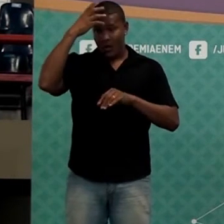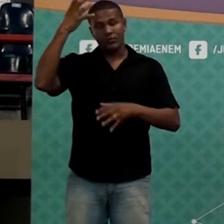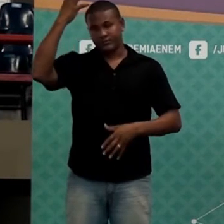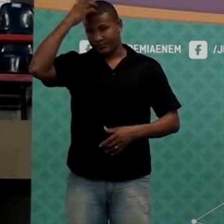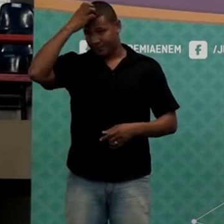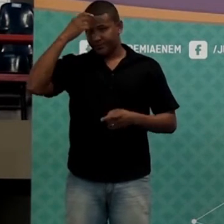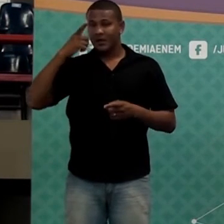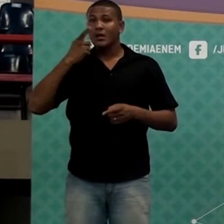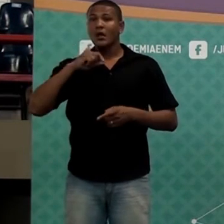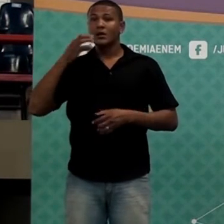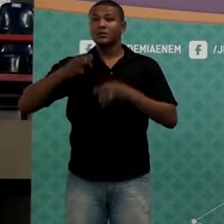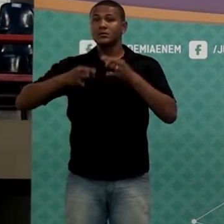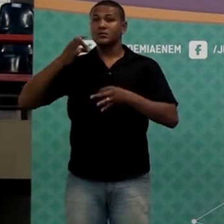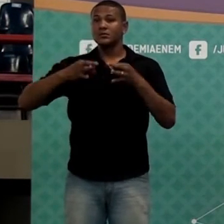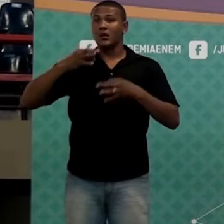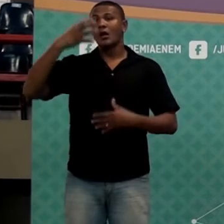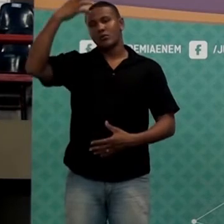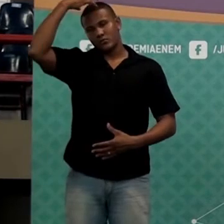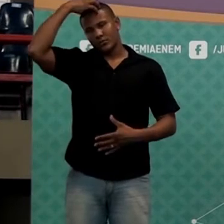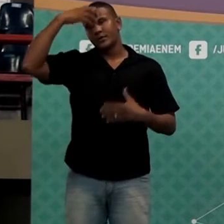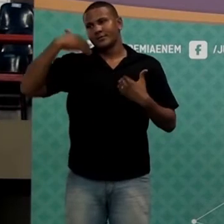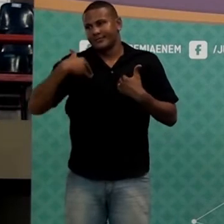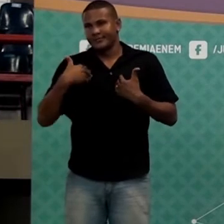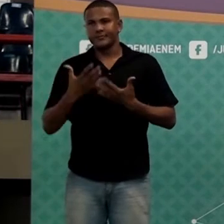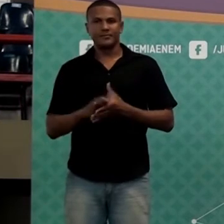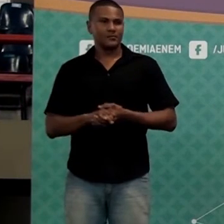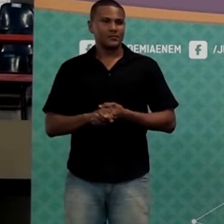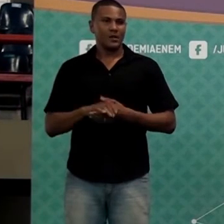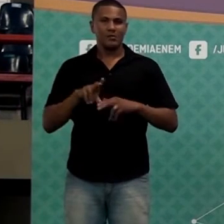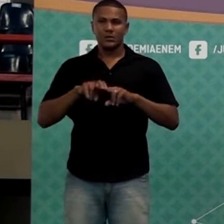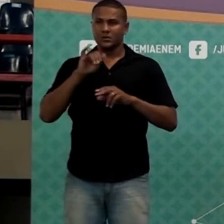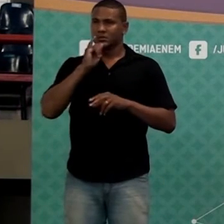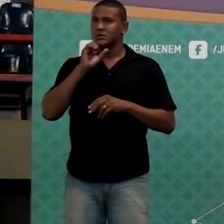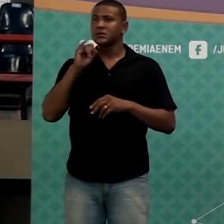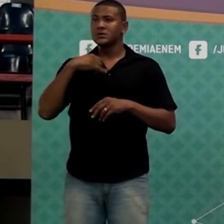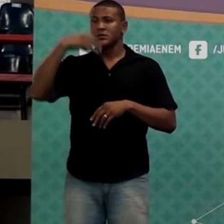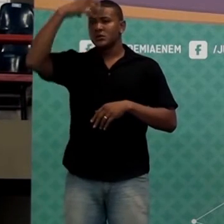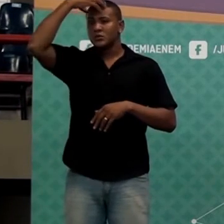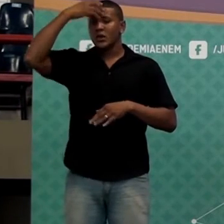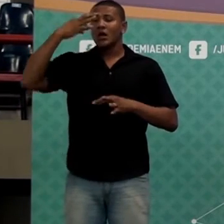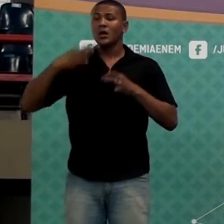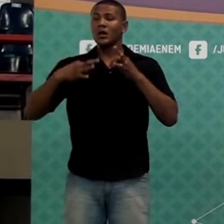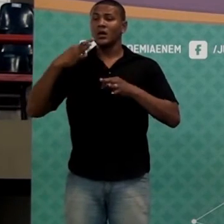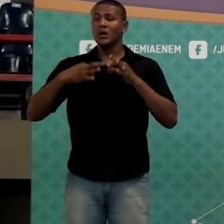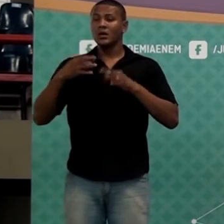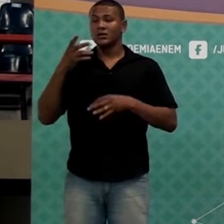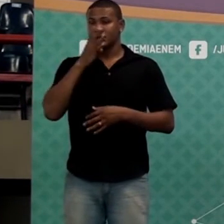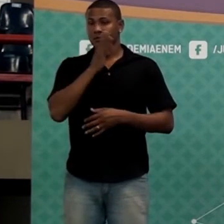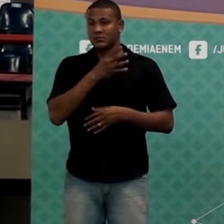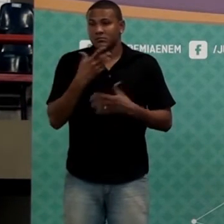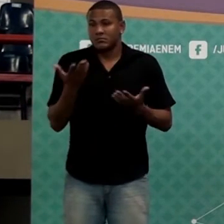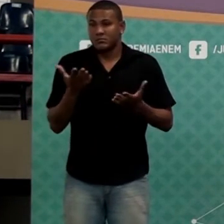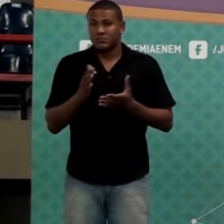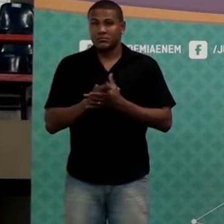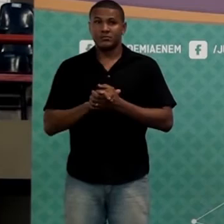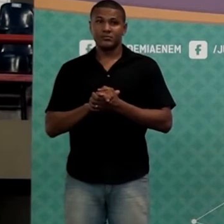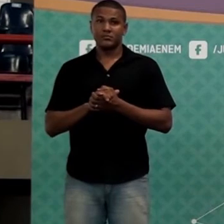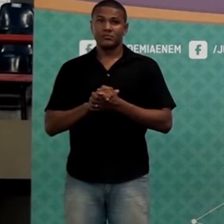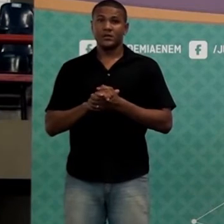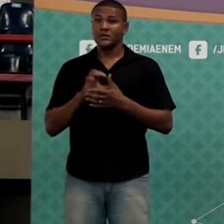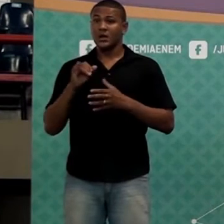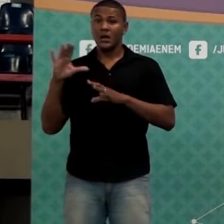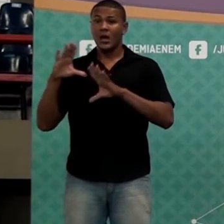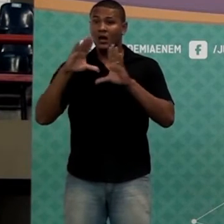julga o rei? O rei. Possibilidade de um rei se julgar errado? Mínima. De se